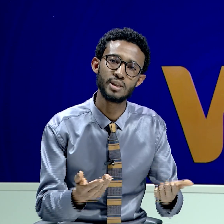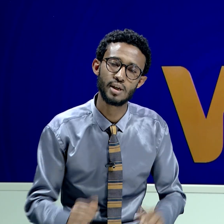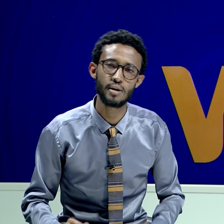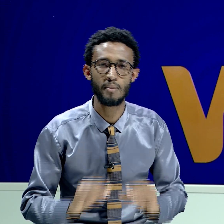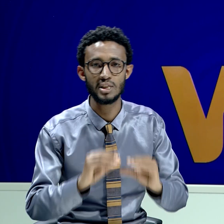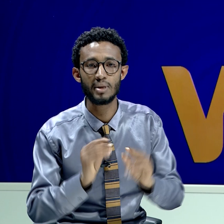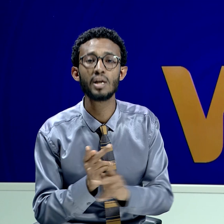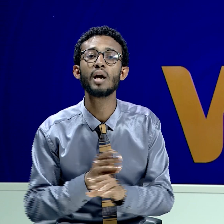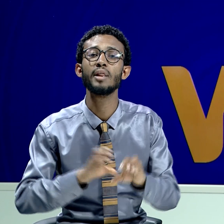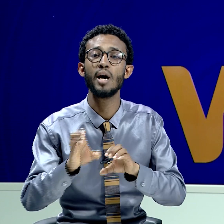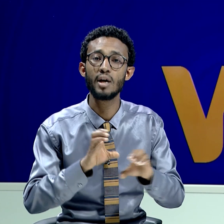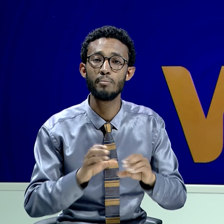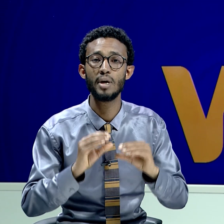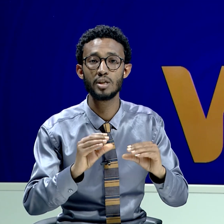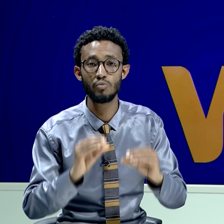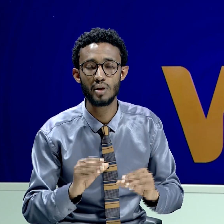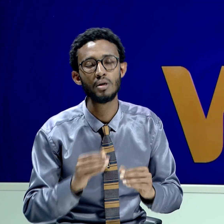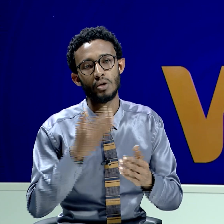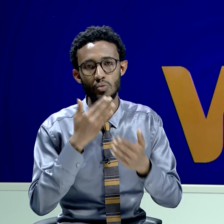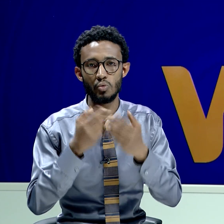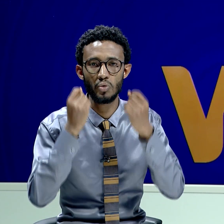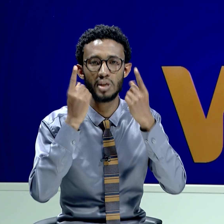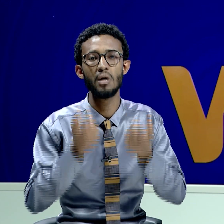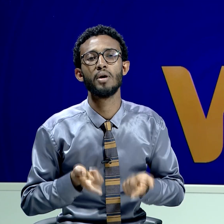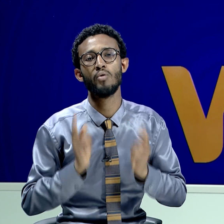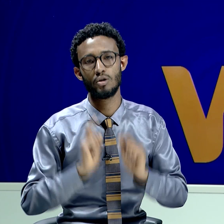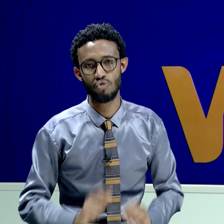بمستد بمستمر تنك أكين تارك بيستمرت ترو جنزاب إنه ران شوال